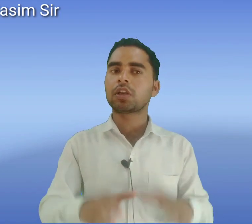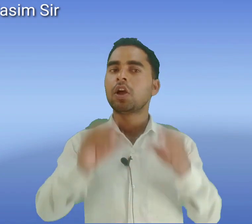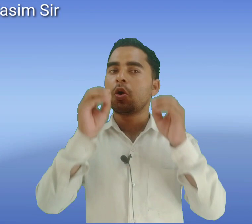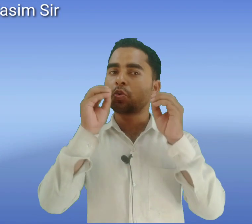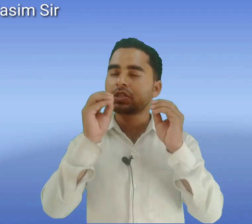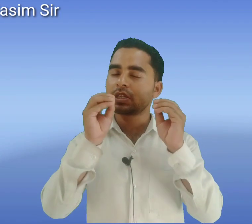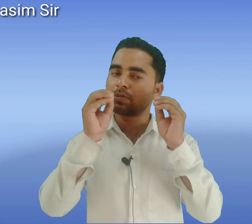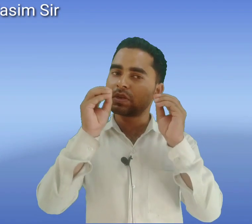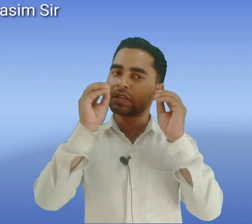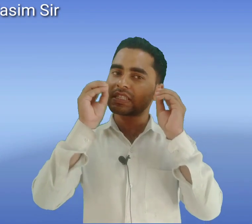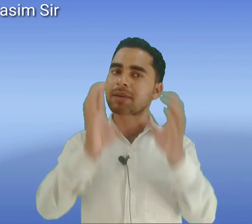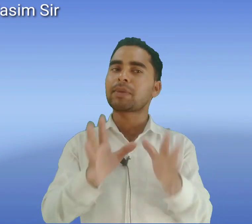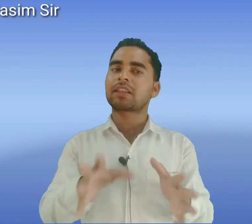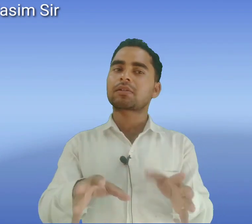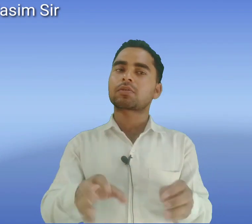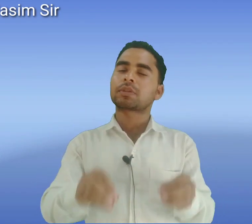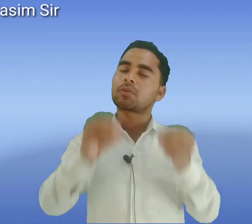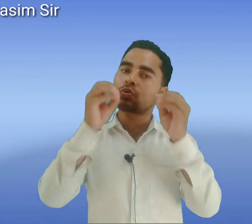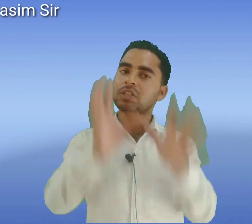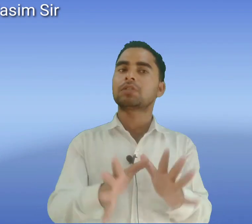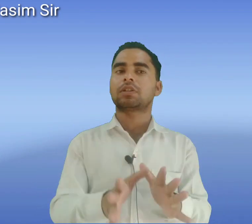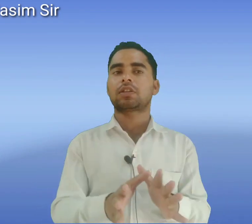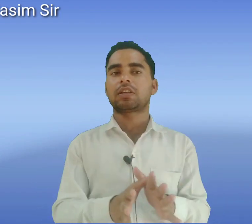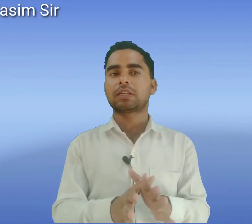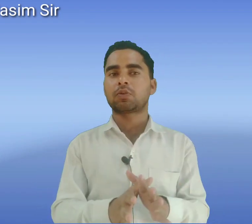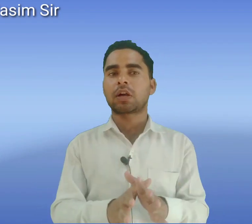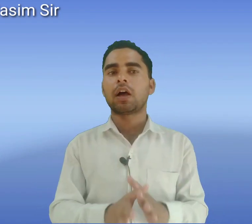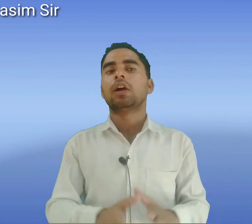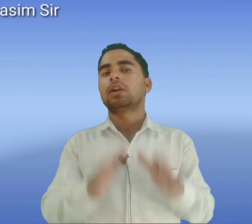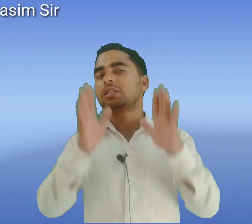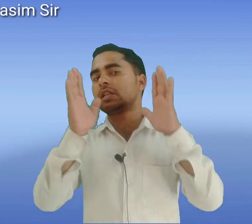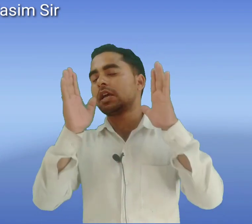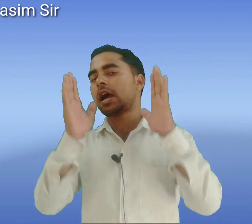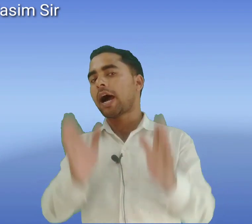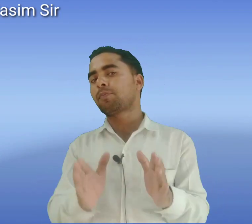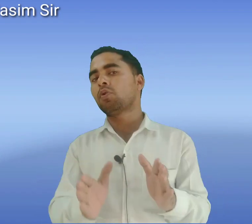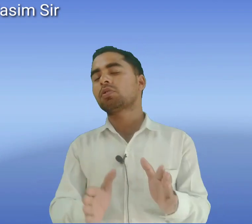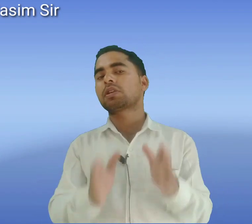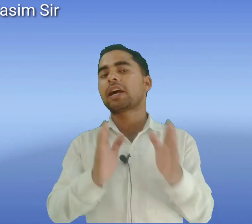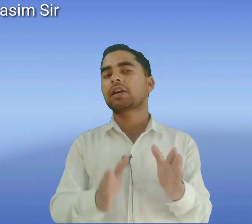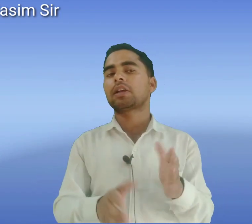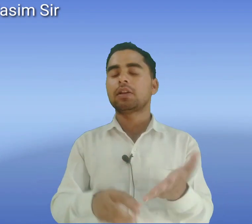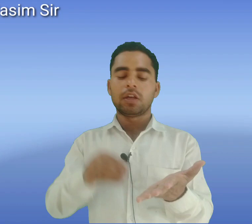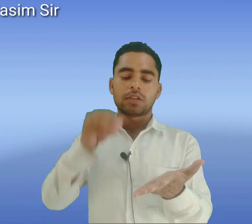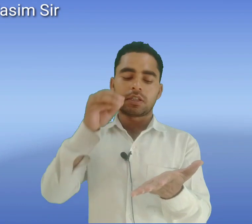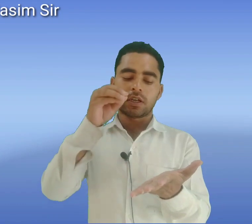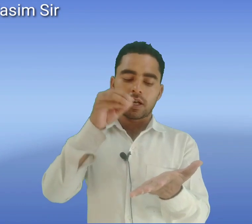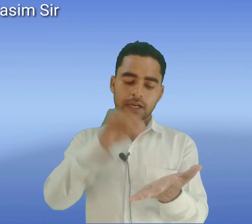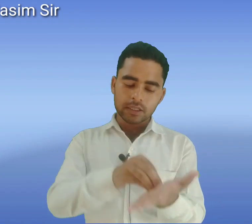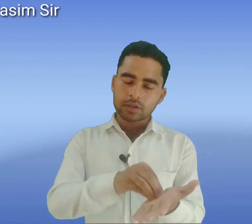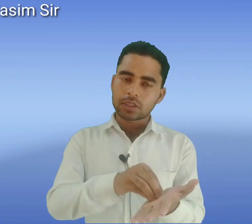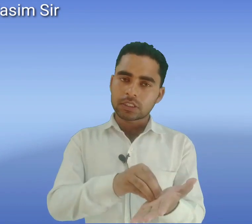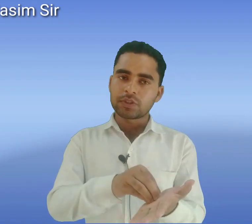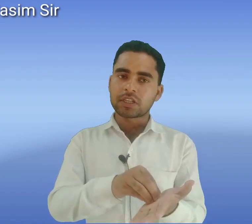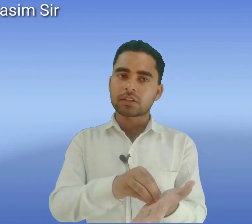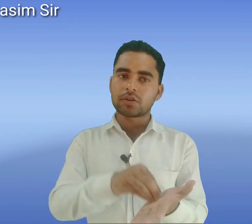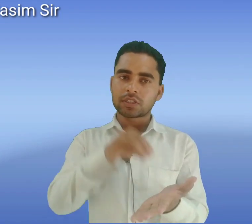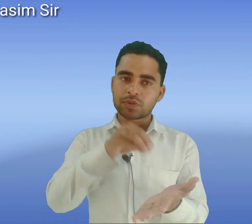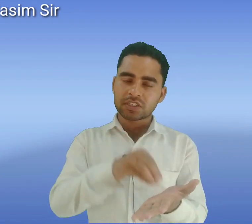होगी उसी दम इन सेम मैनर तो उसी तरीके से होगा इसीलिए आप लोग क्या करें इसे अगर ट्विट करते हुए